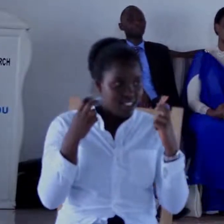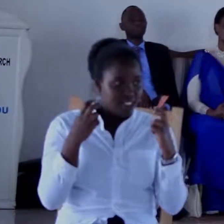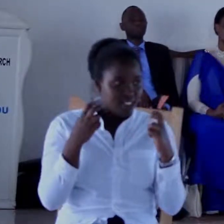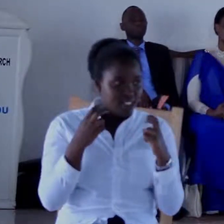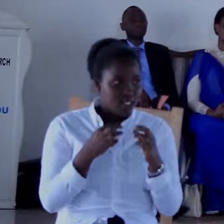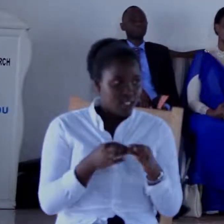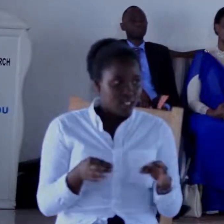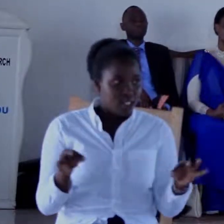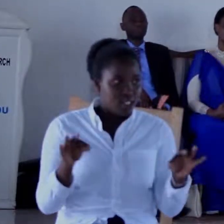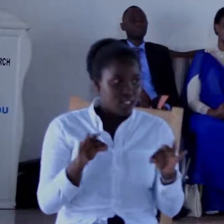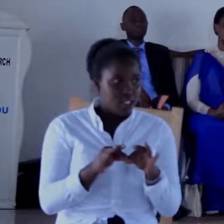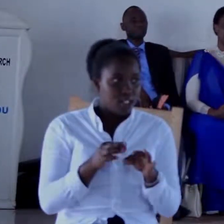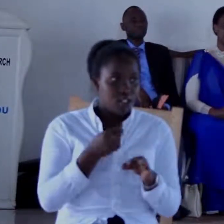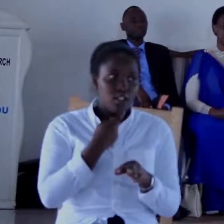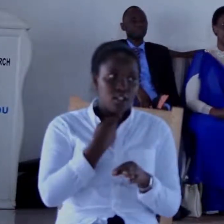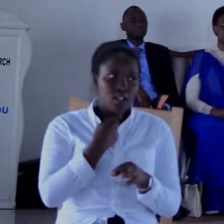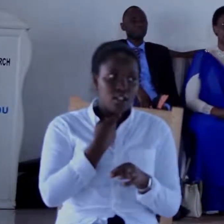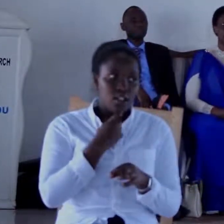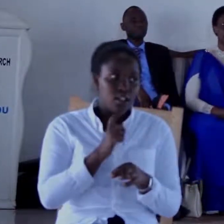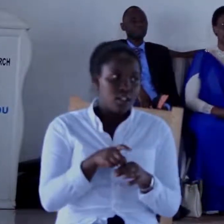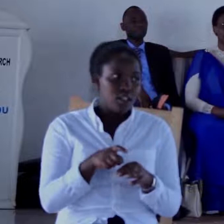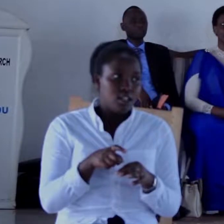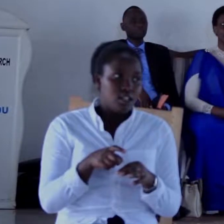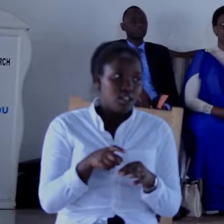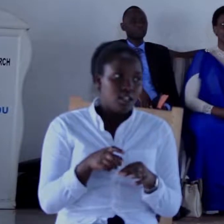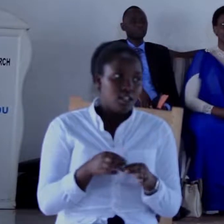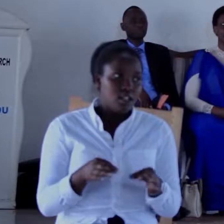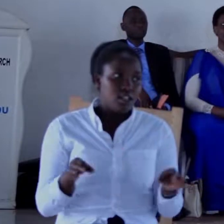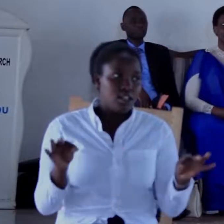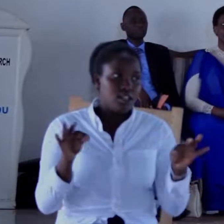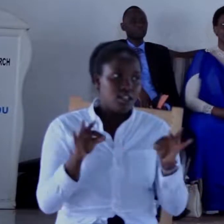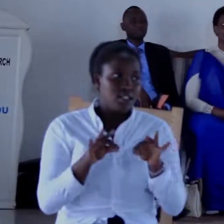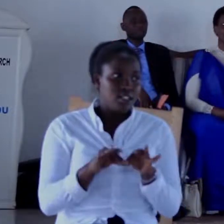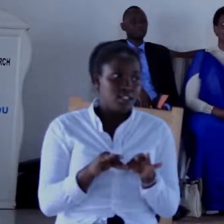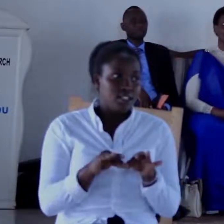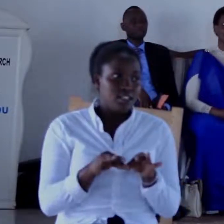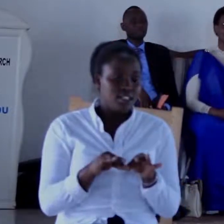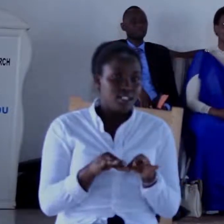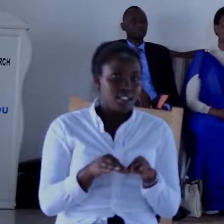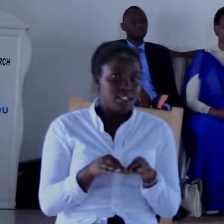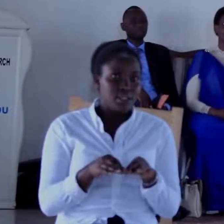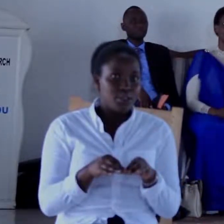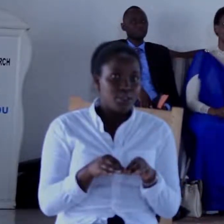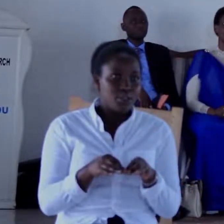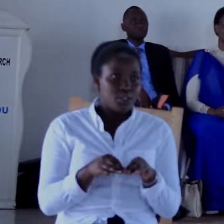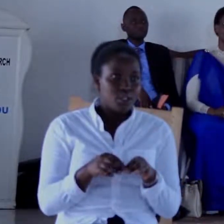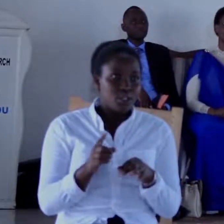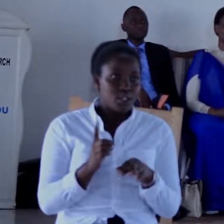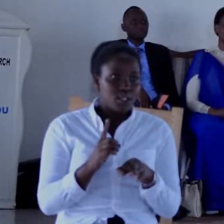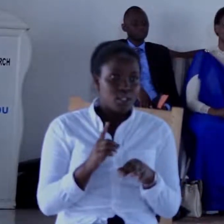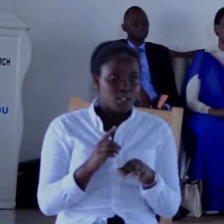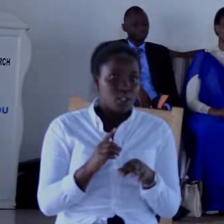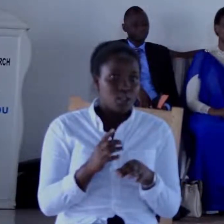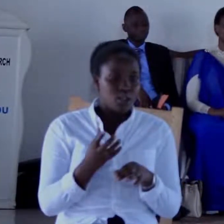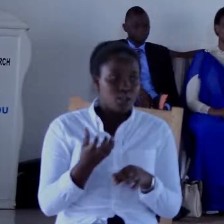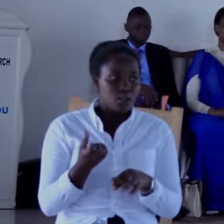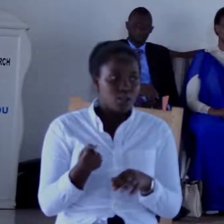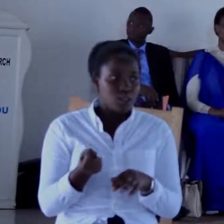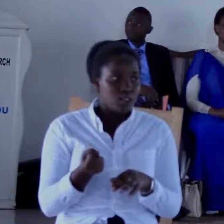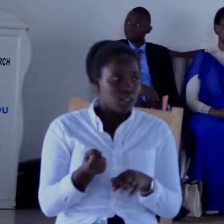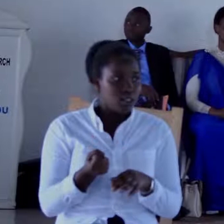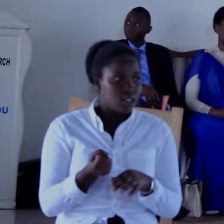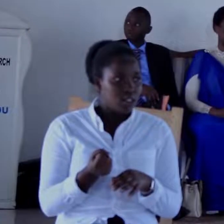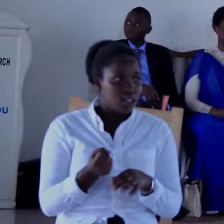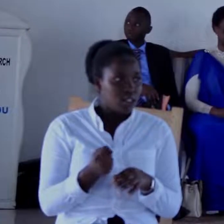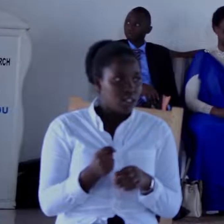agaciro ndagira ngo rero kuko tudafite umwanya munini munyemerere twinjirane mu isomo